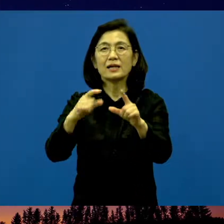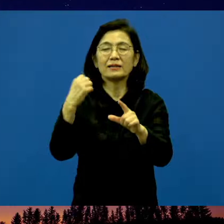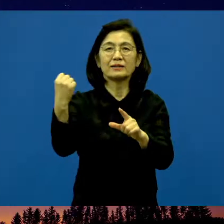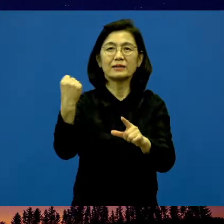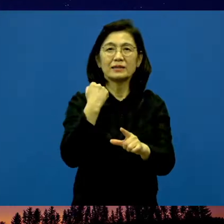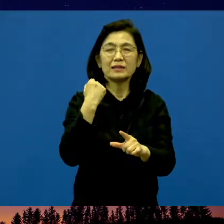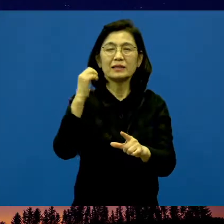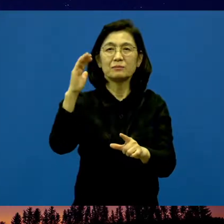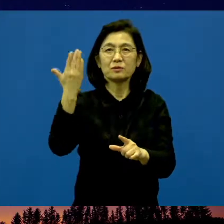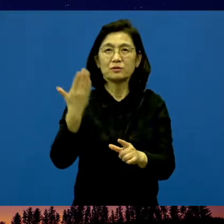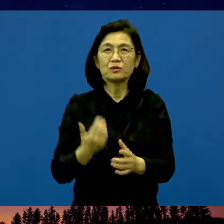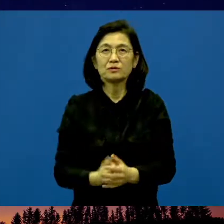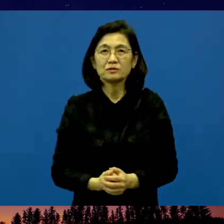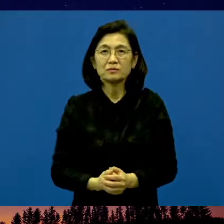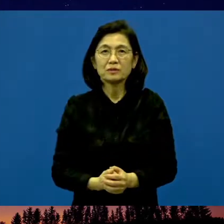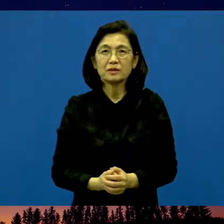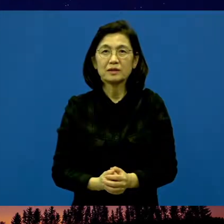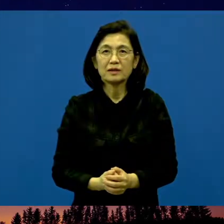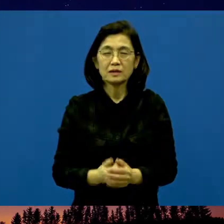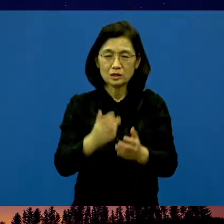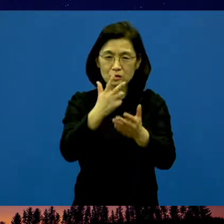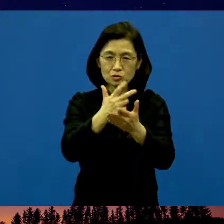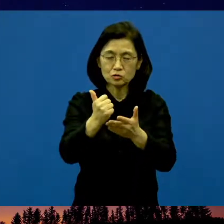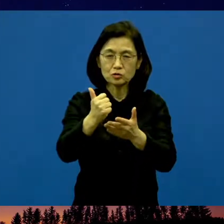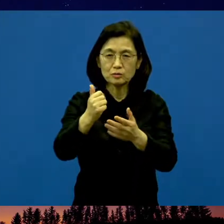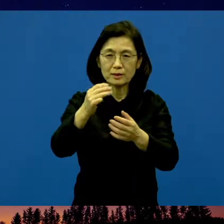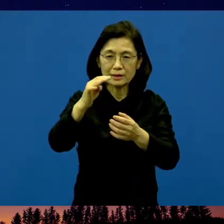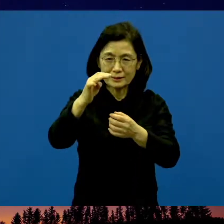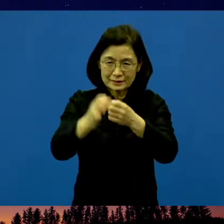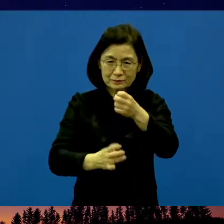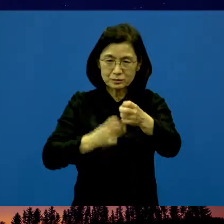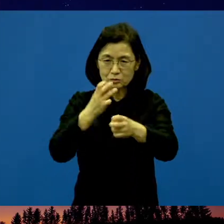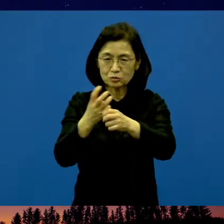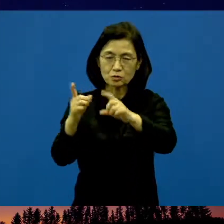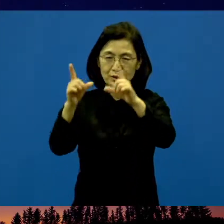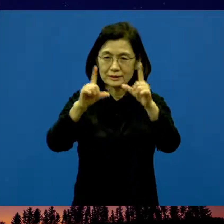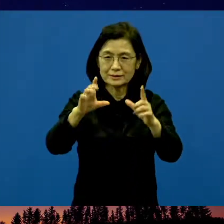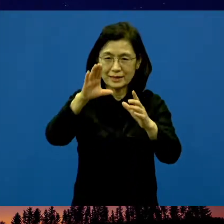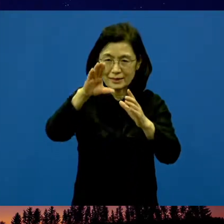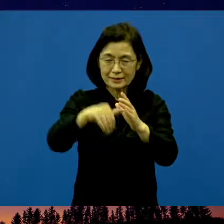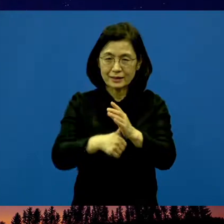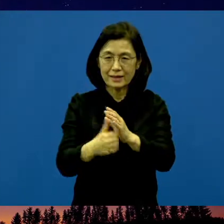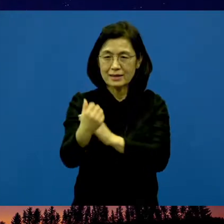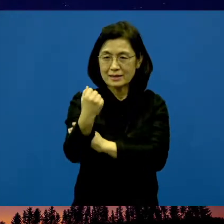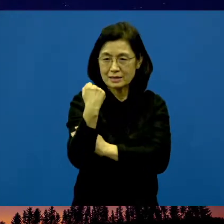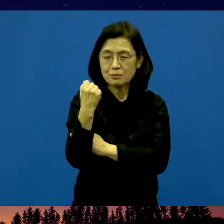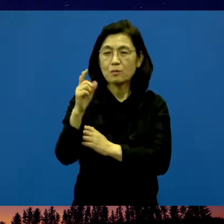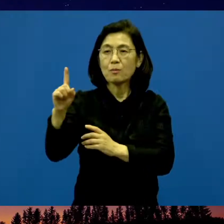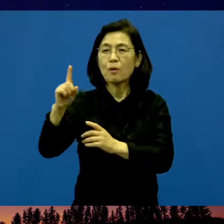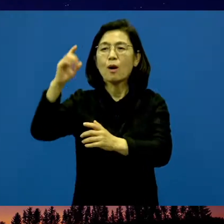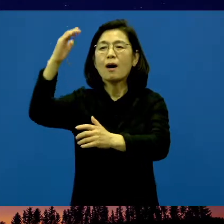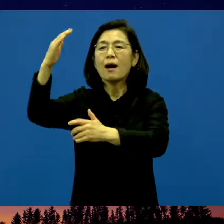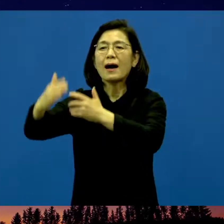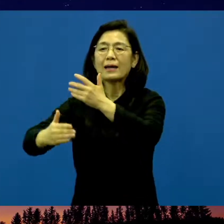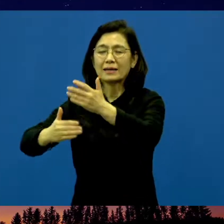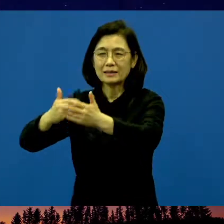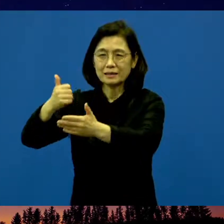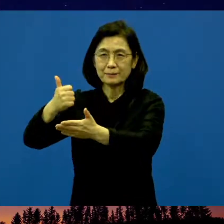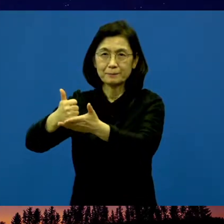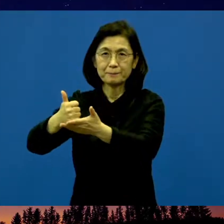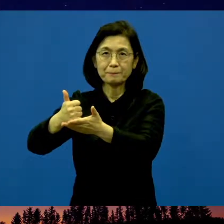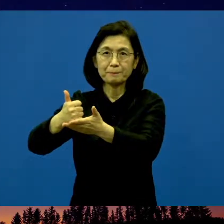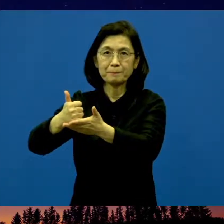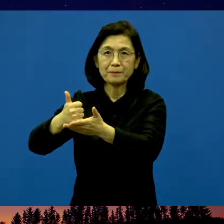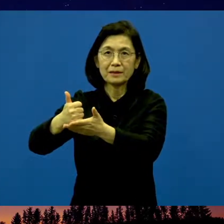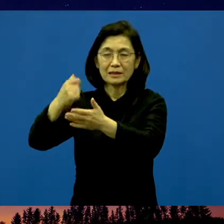여러분 주님이 공생애의 삶을 살아가게 하는데 에너지요, 파워라고 하는 것입니다. 그 뜻이 그 주님의